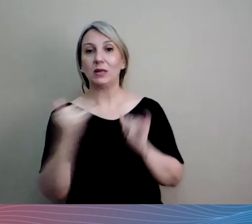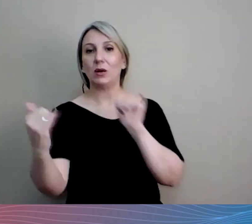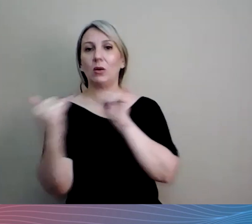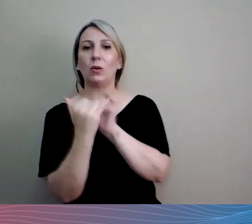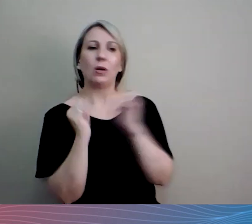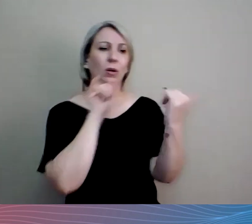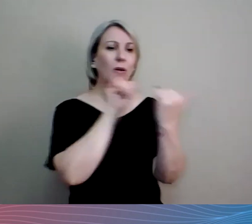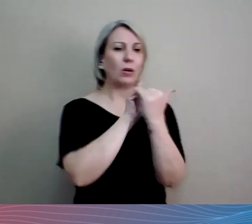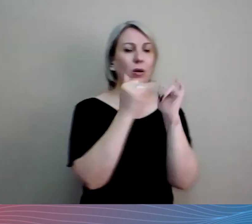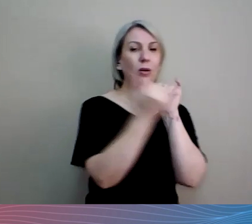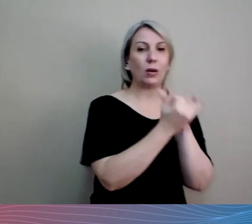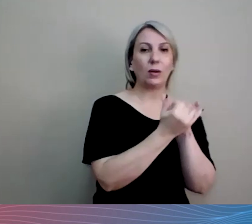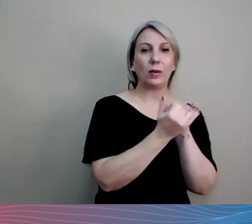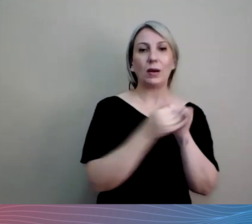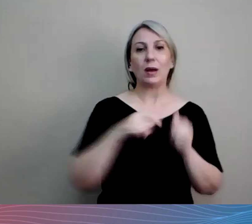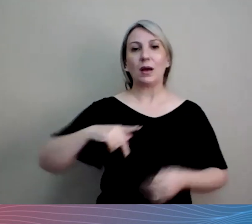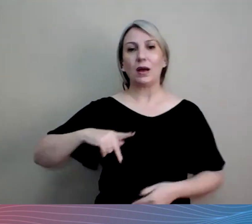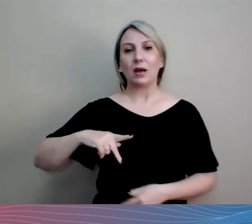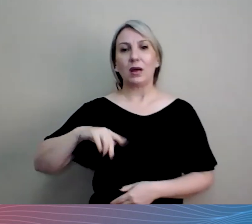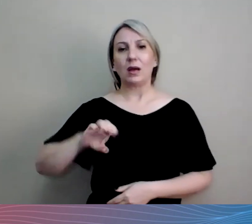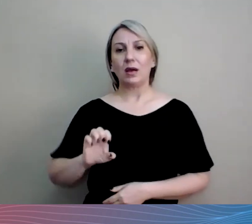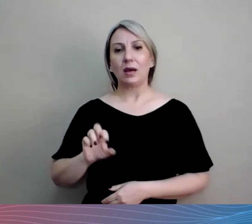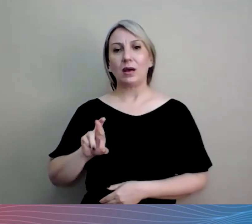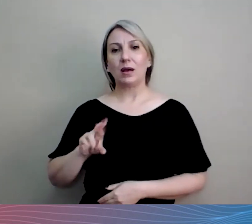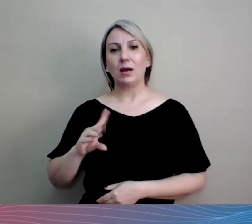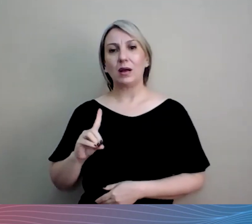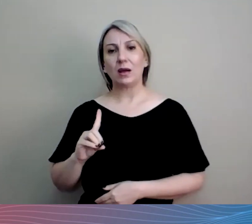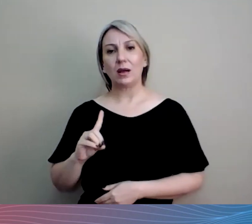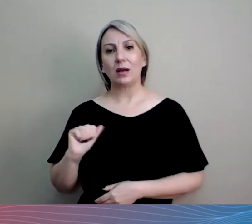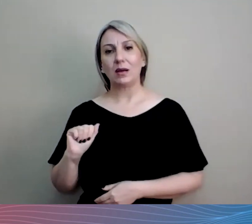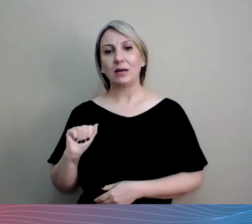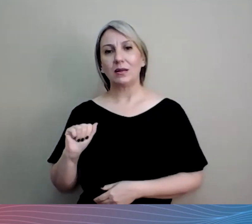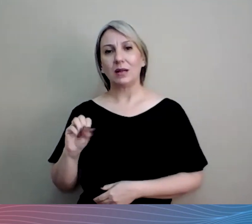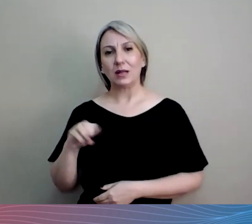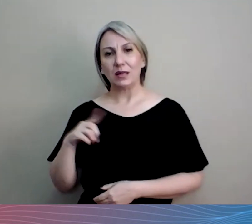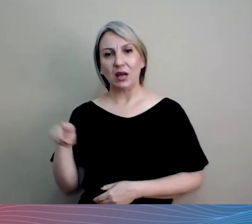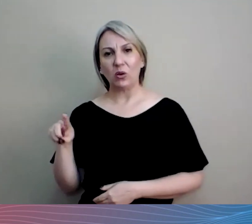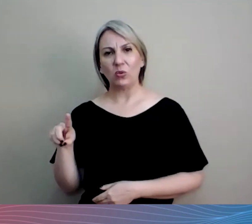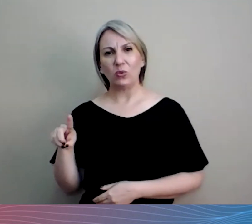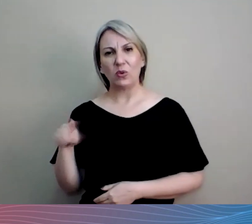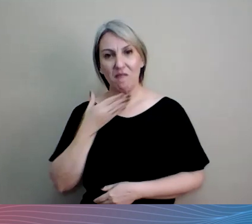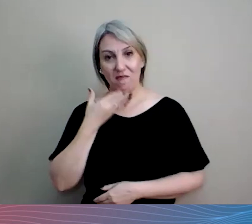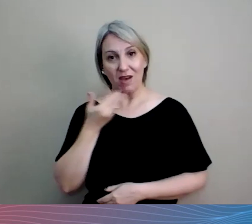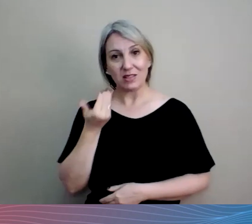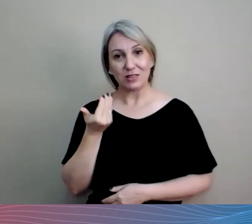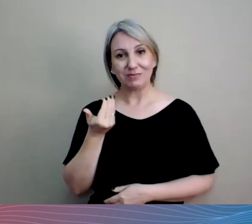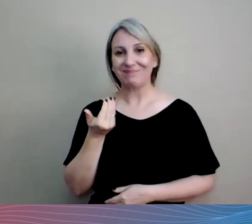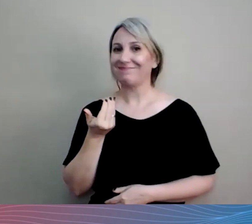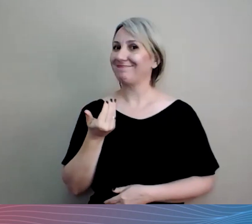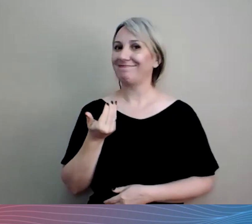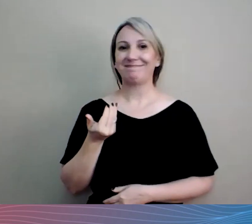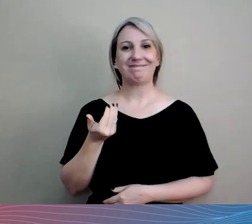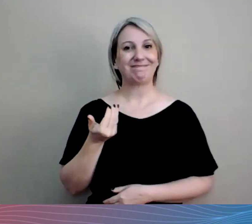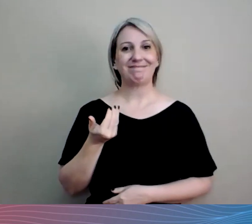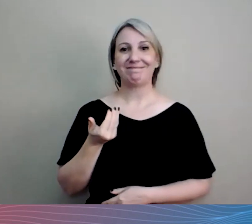difícil. Você me ofendeu, para eu te perdoar, vai ter condição, tá? Se você ofender 2